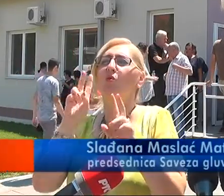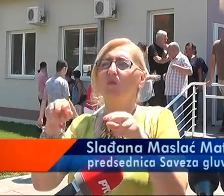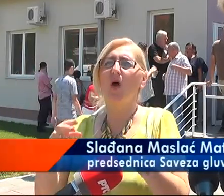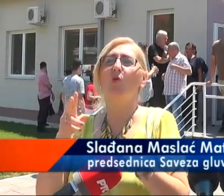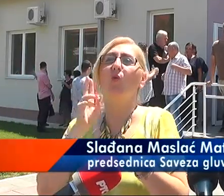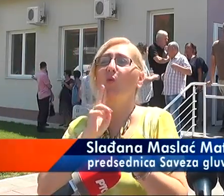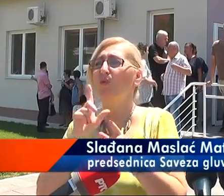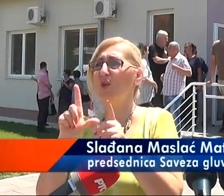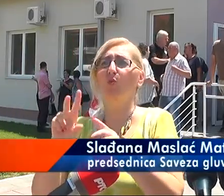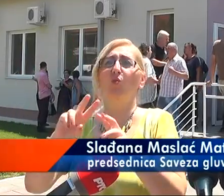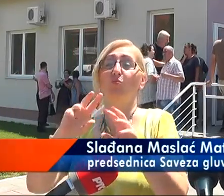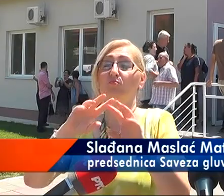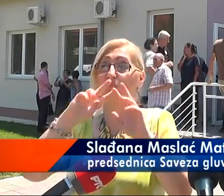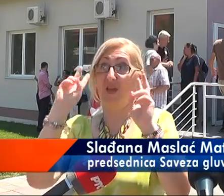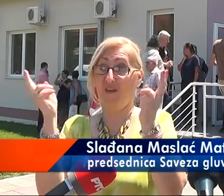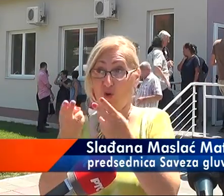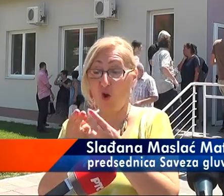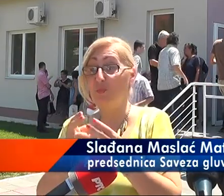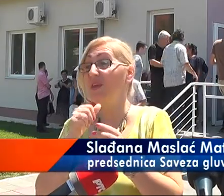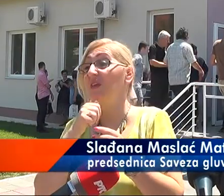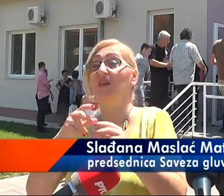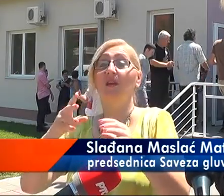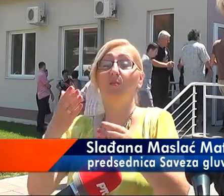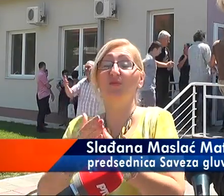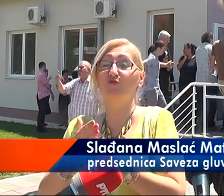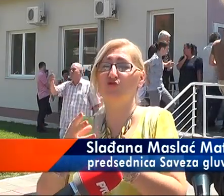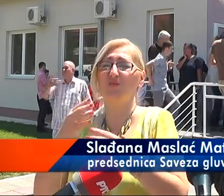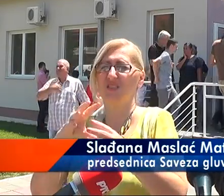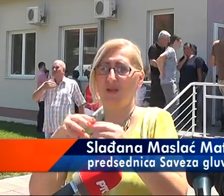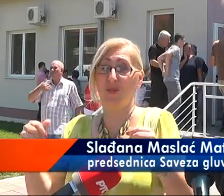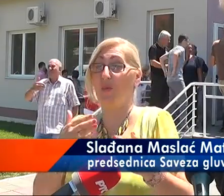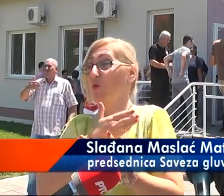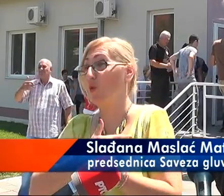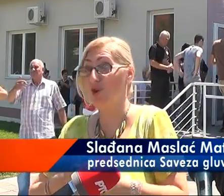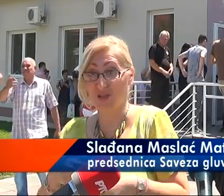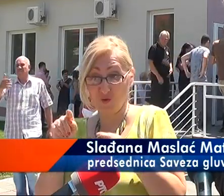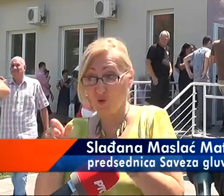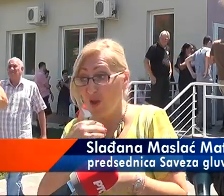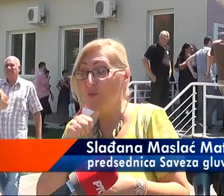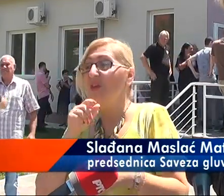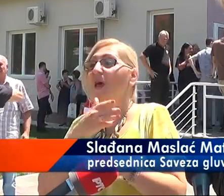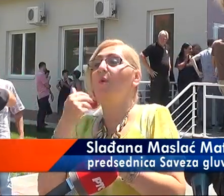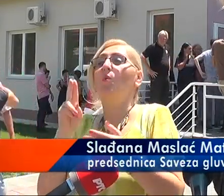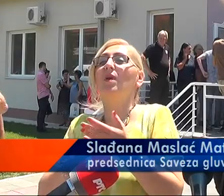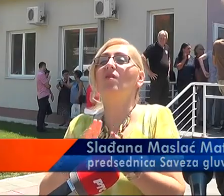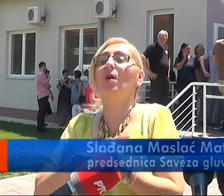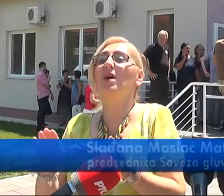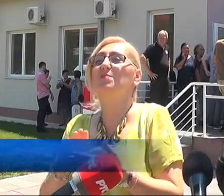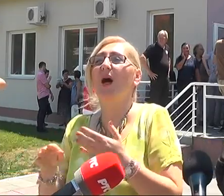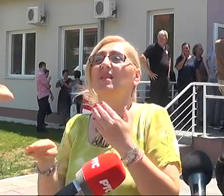lica, kao što imaju gluvi u Evropi i svim bivšim republikama Jugoslavije.